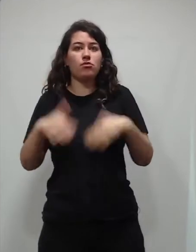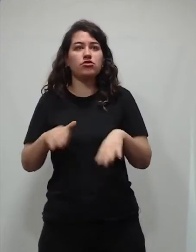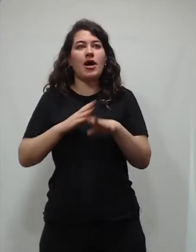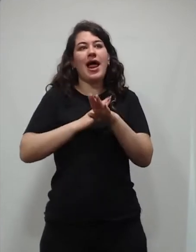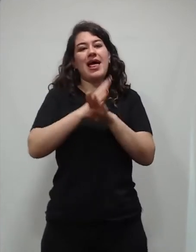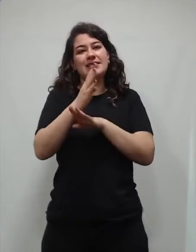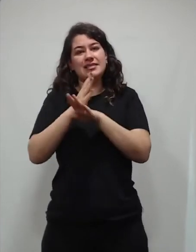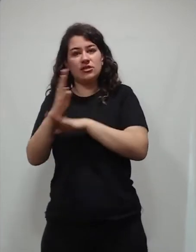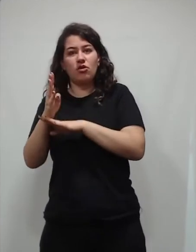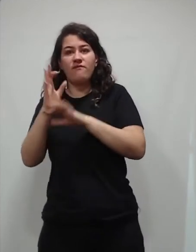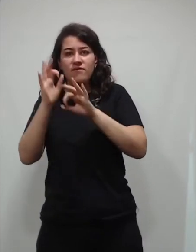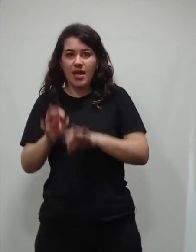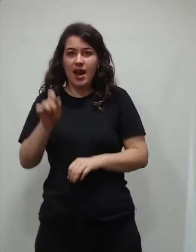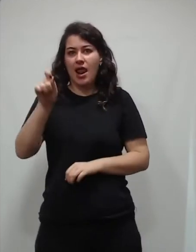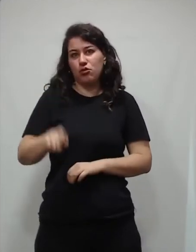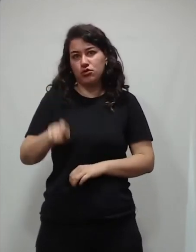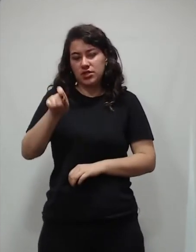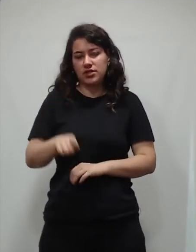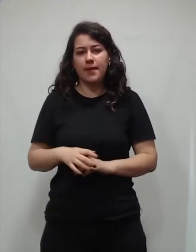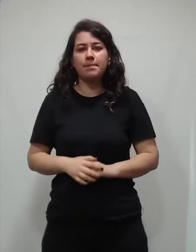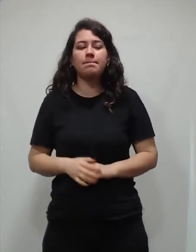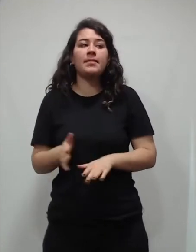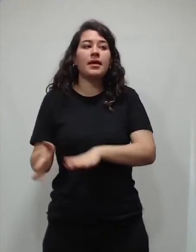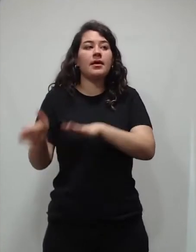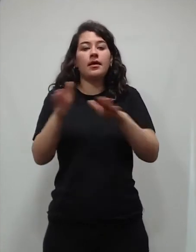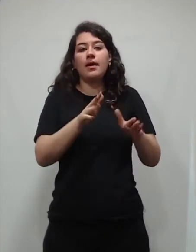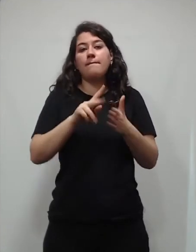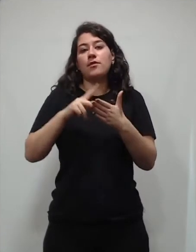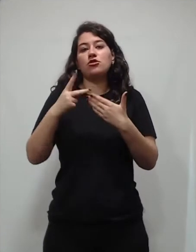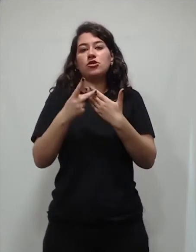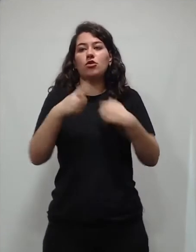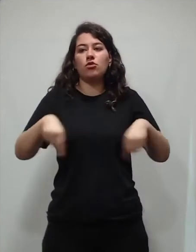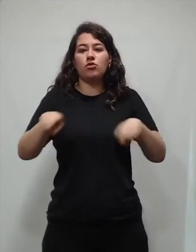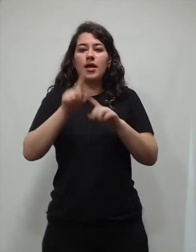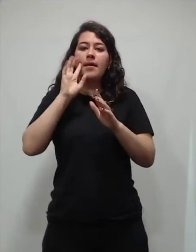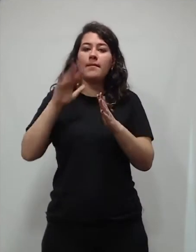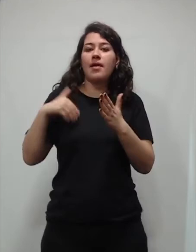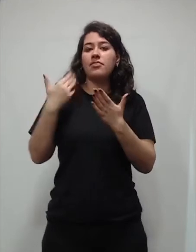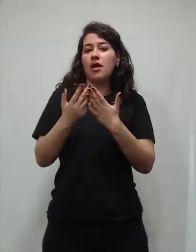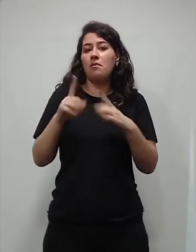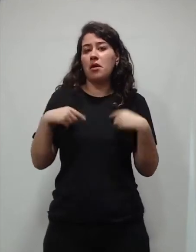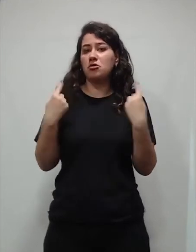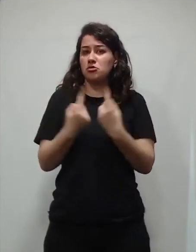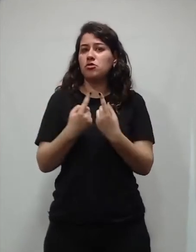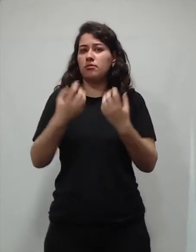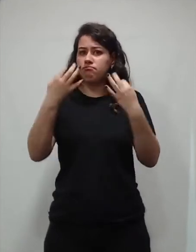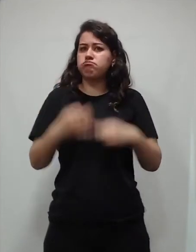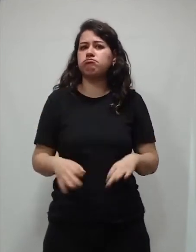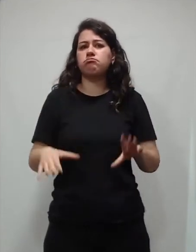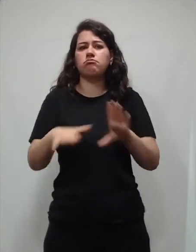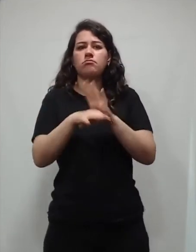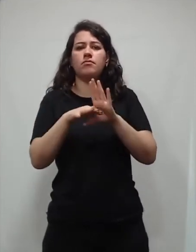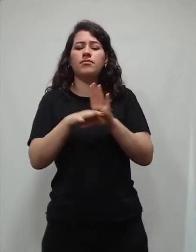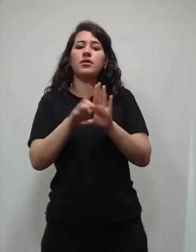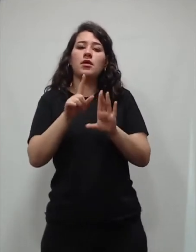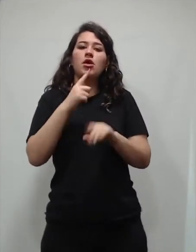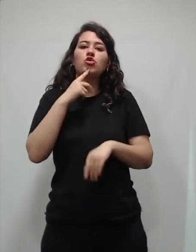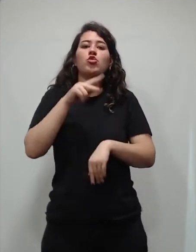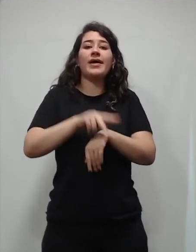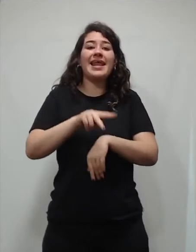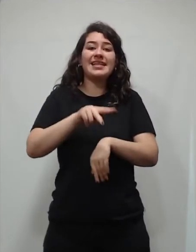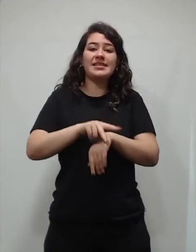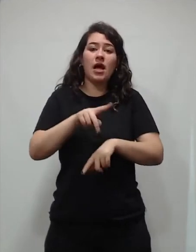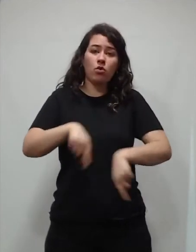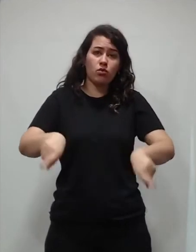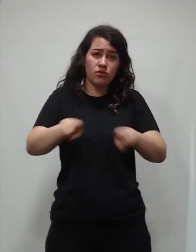justicia. Pero vinculado al proyecto que ustedes están planteando, que me parece realmente pertinente, la sugerencia era, pero